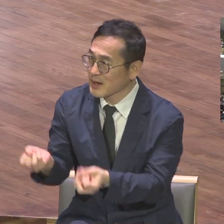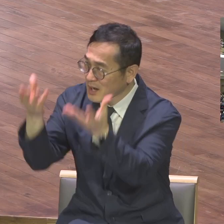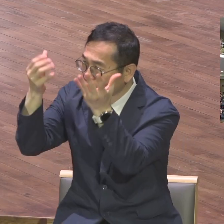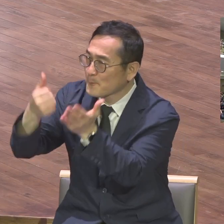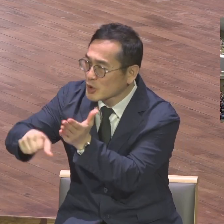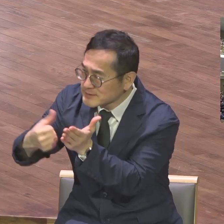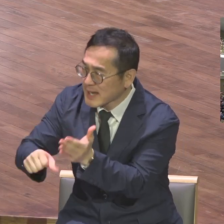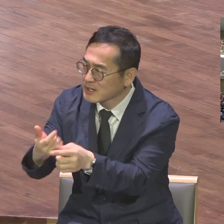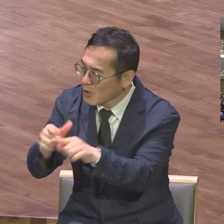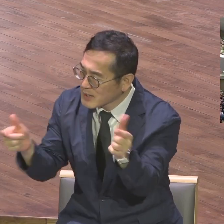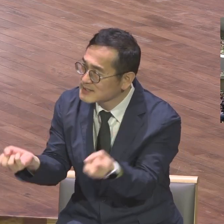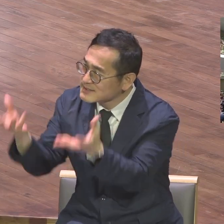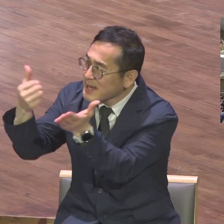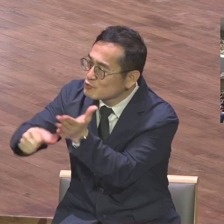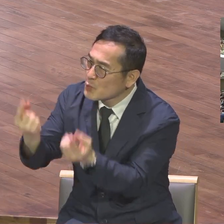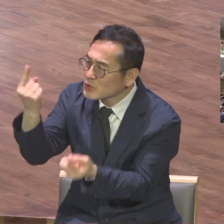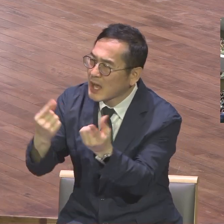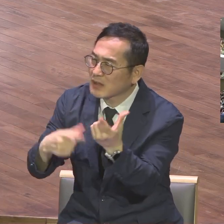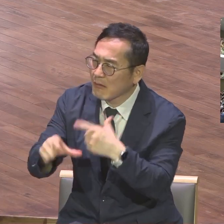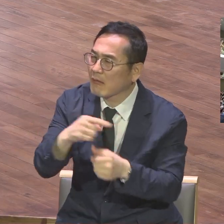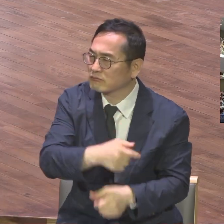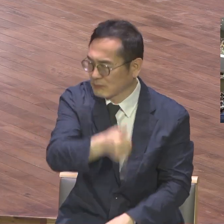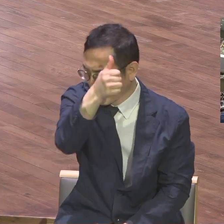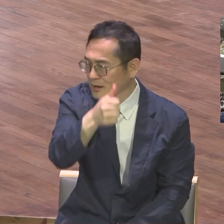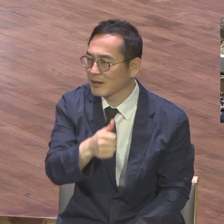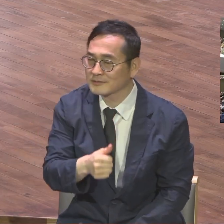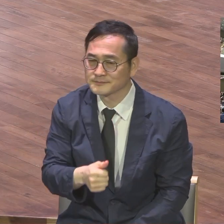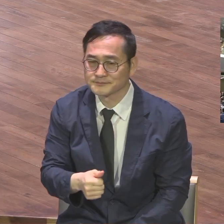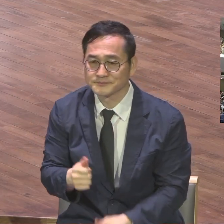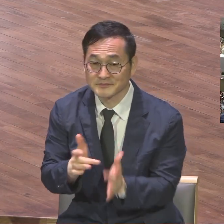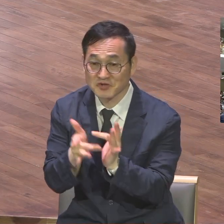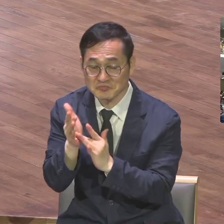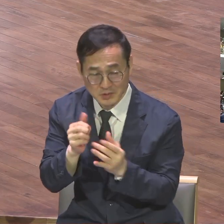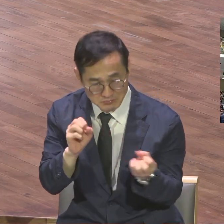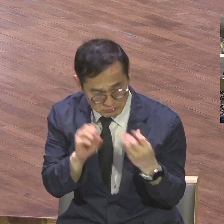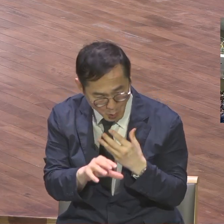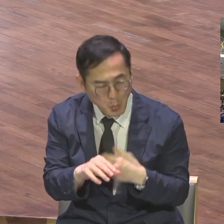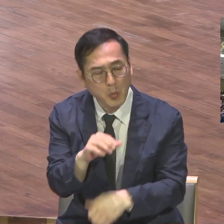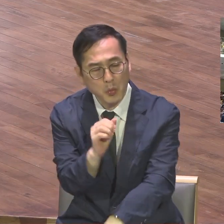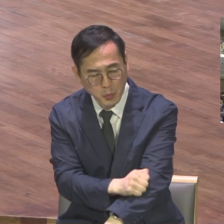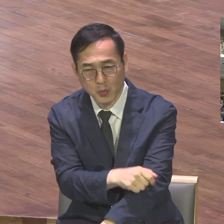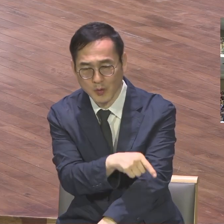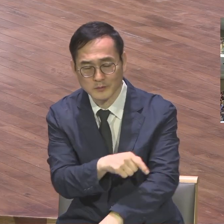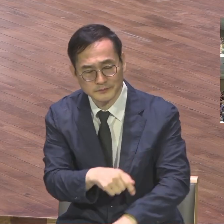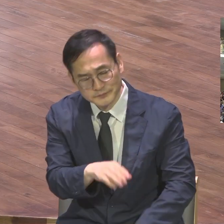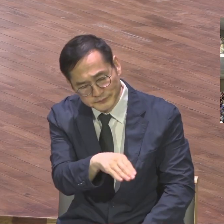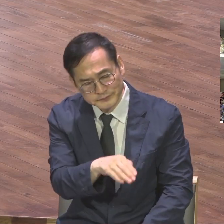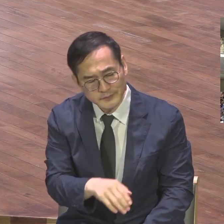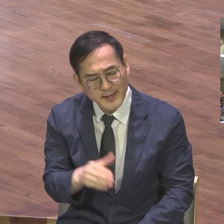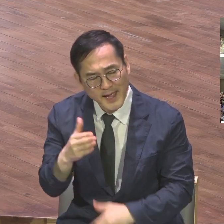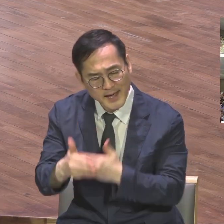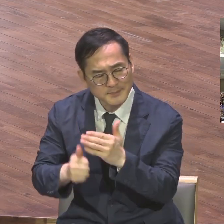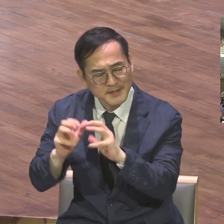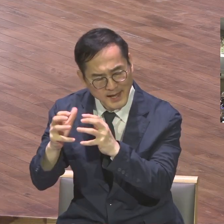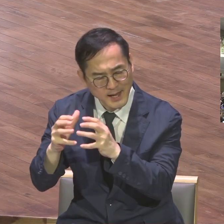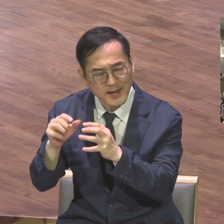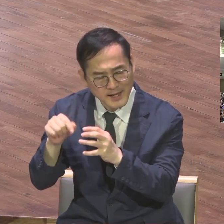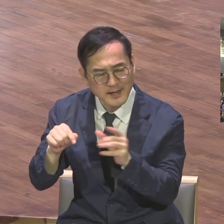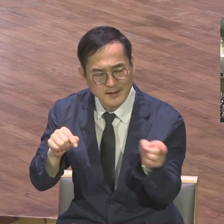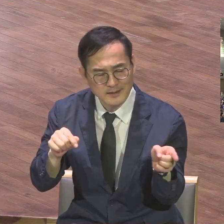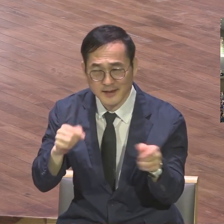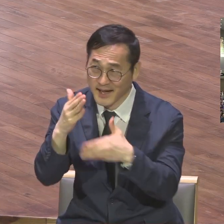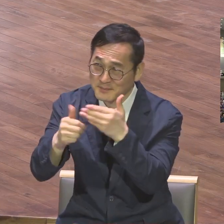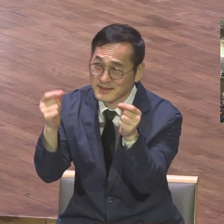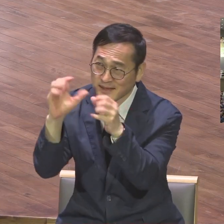번제물과 기타 제물보다 나으니이다. 예수께서 그가 지혜 있게 대답함을 보시고 이르시되 내가 하나님의 나라에서 멀지